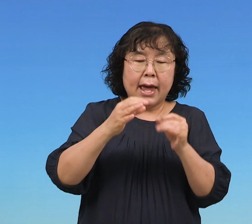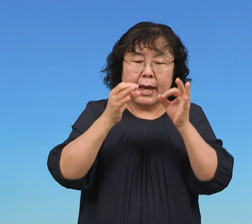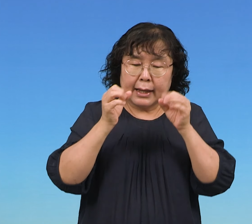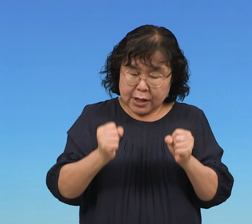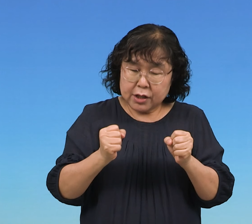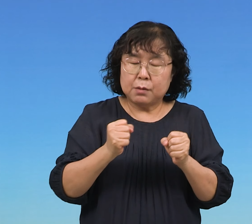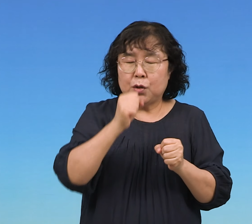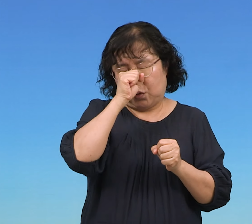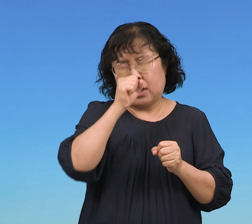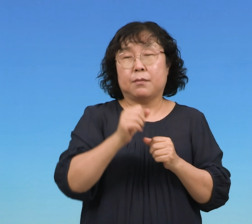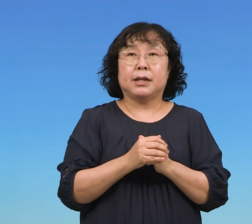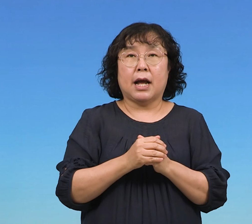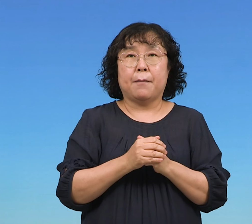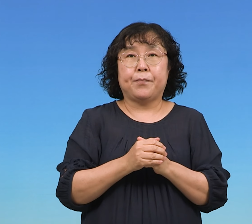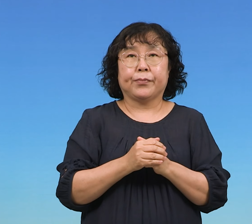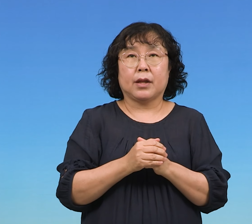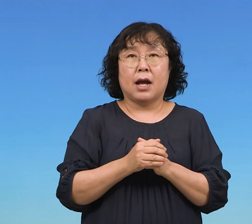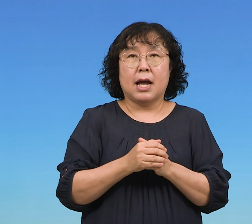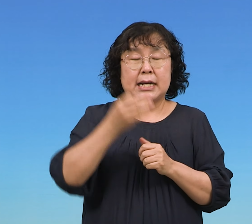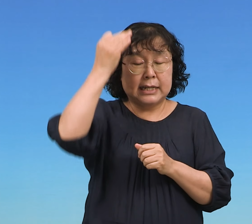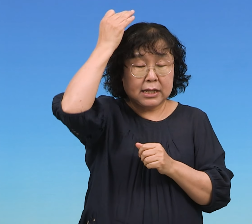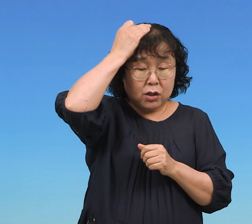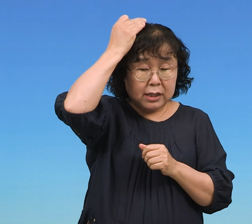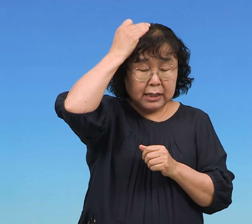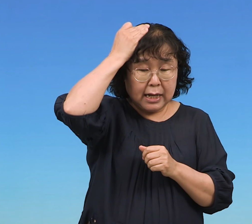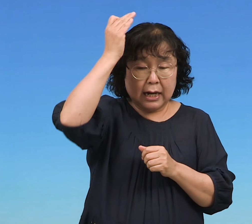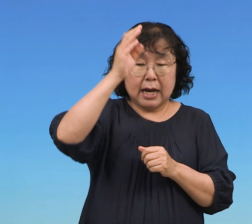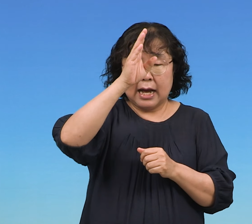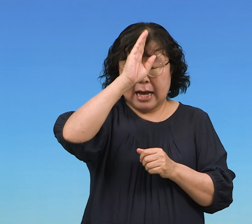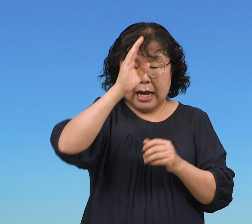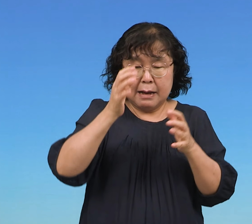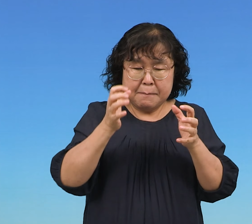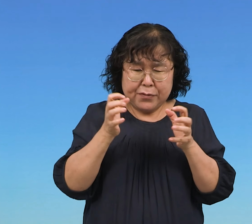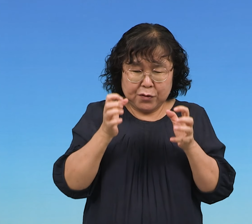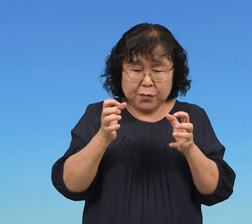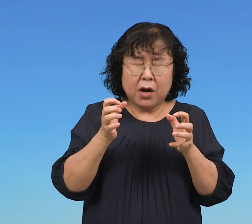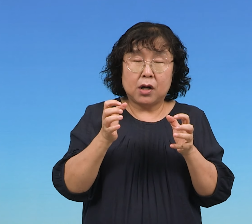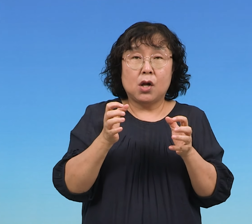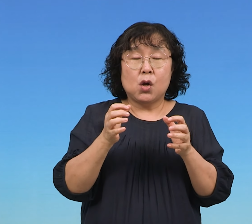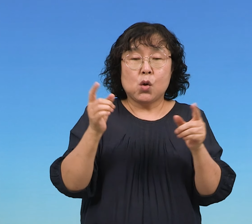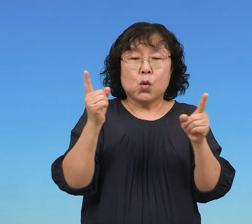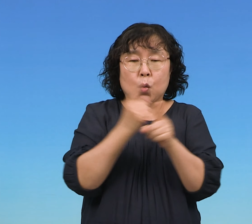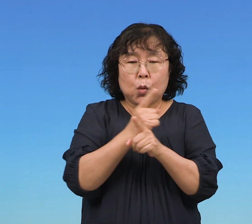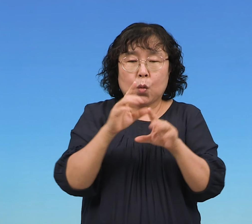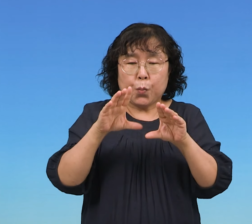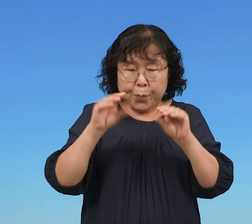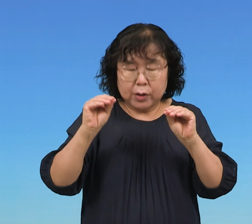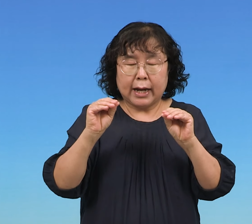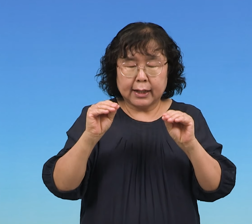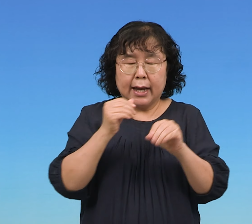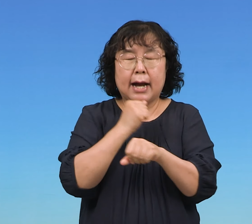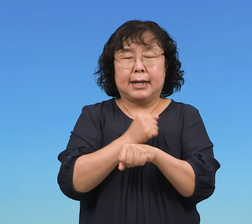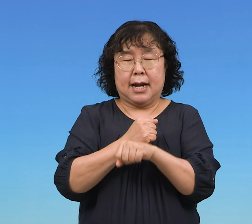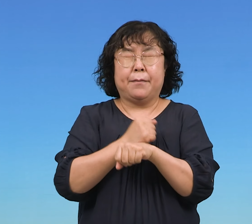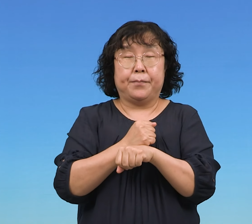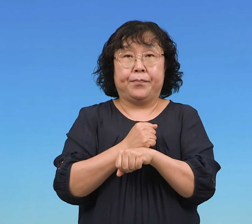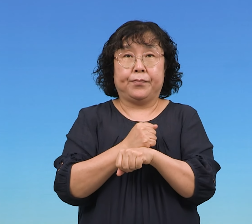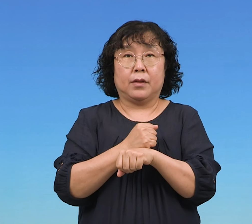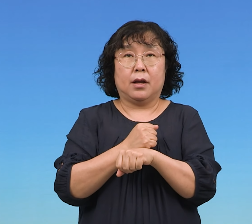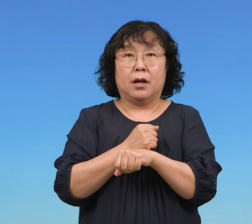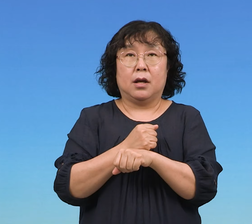계셨으면 좋겠나이다. 그가 나병을 고치리이다. 여러분, 이 어린 소녀의 이 한마디로